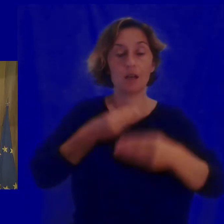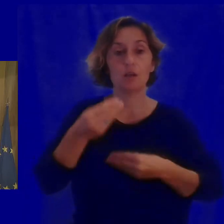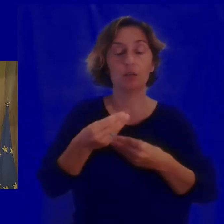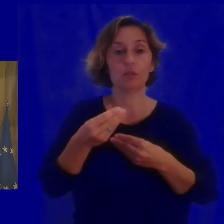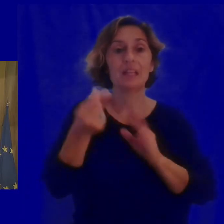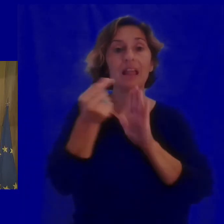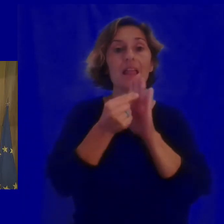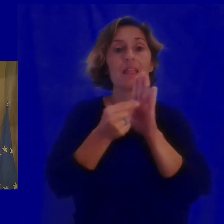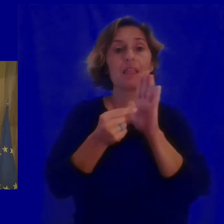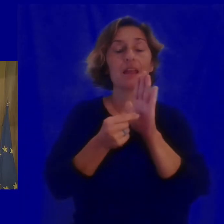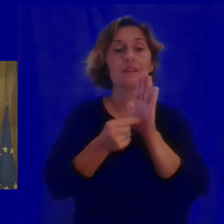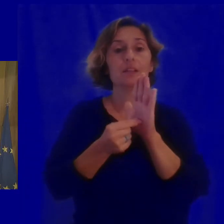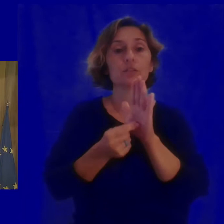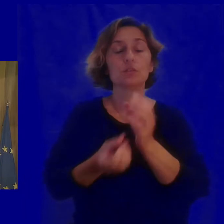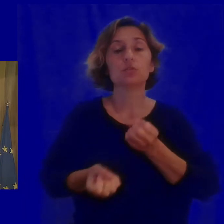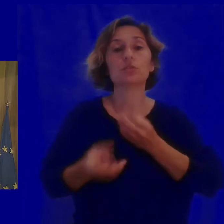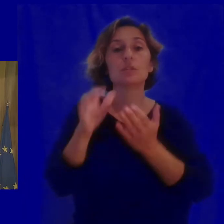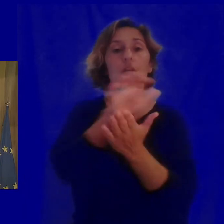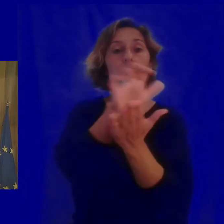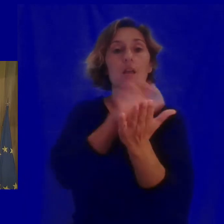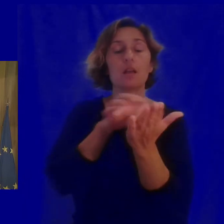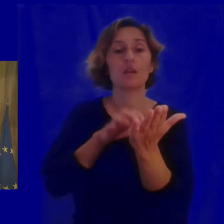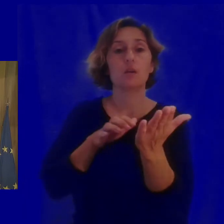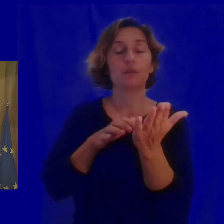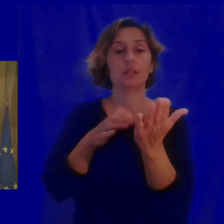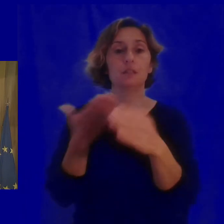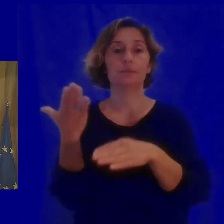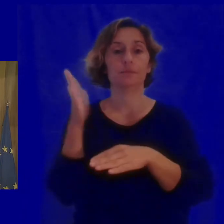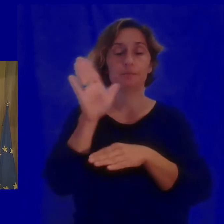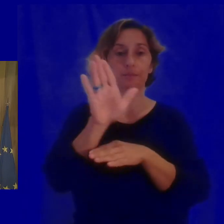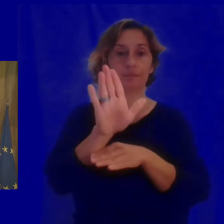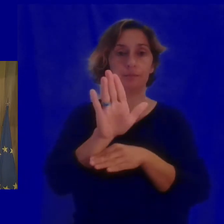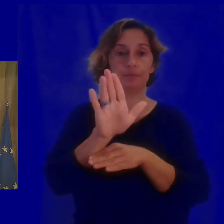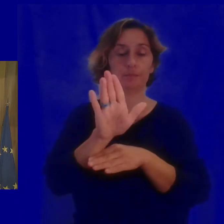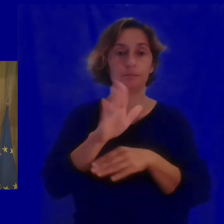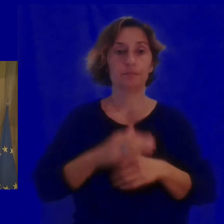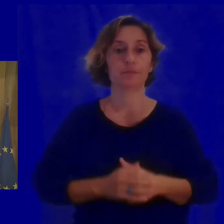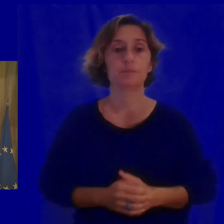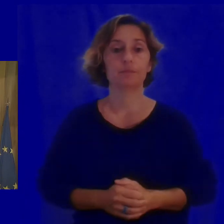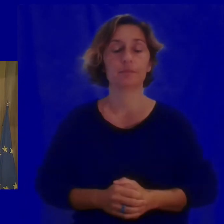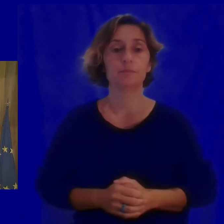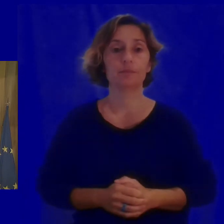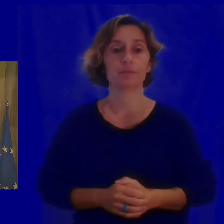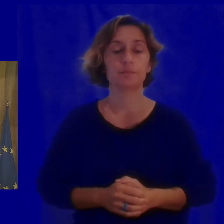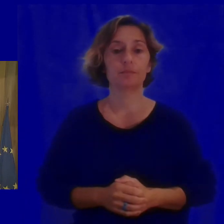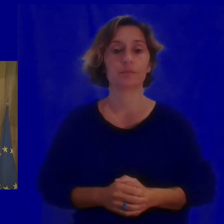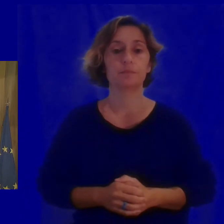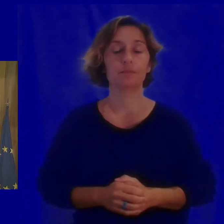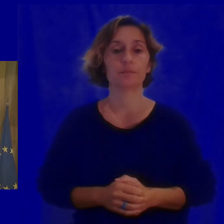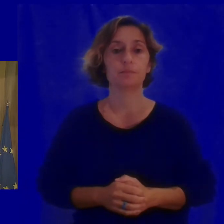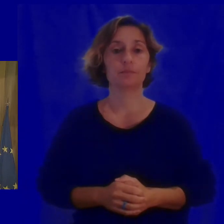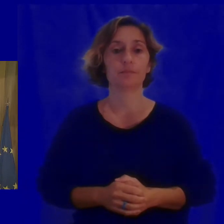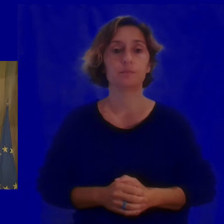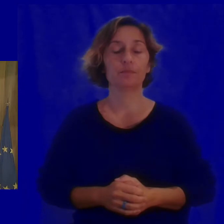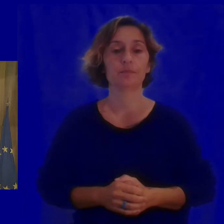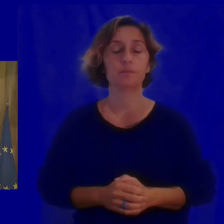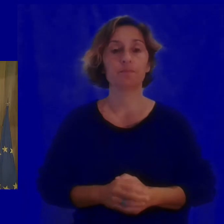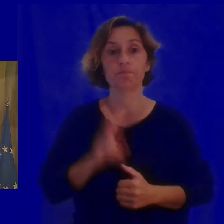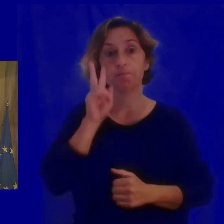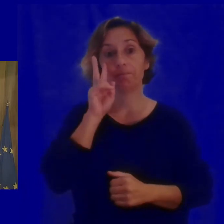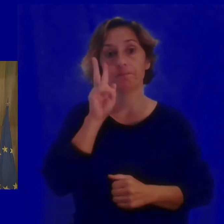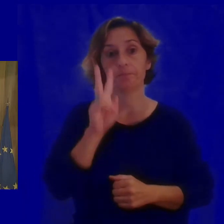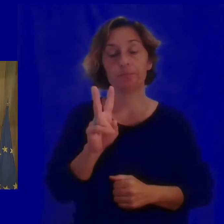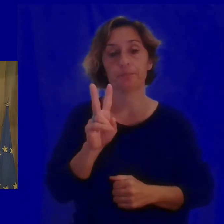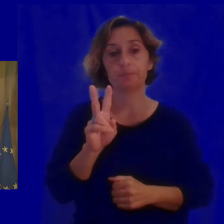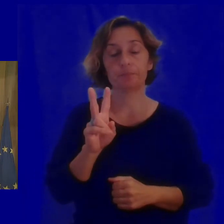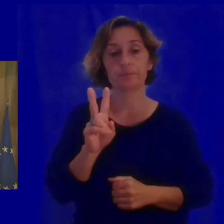los datos del informe de vigilancia epidemiológica que compartiremos, ¿no?, y en su reflexión. Mirad, esta